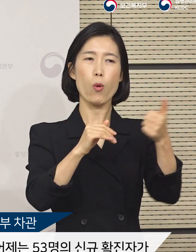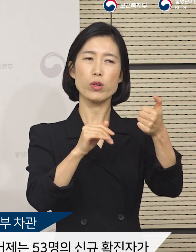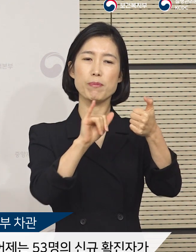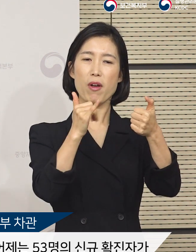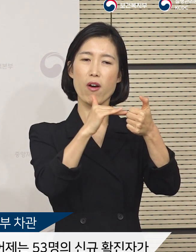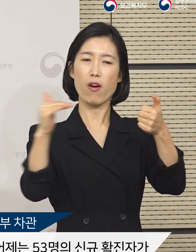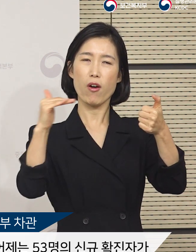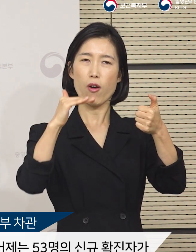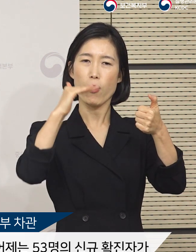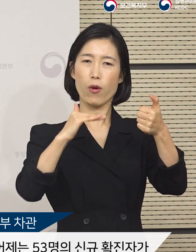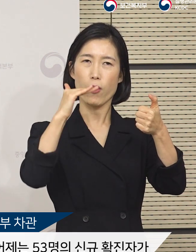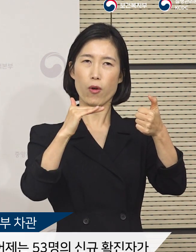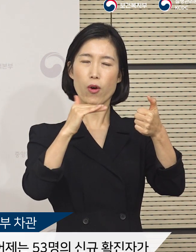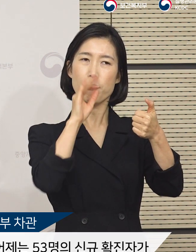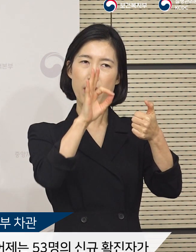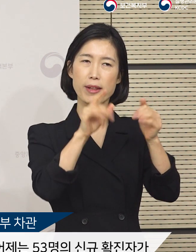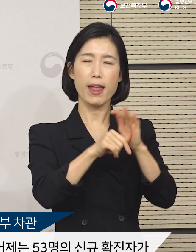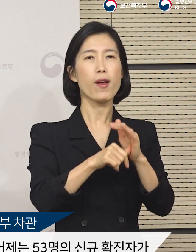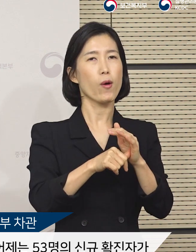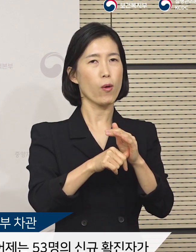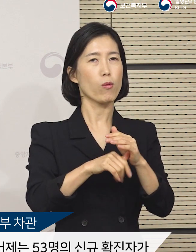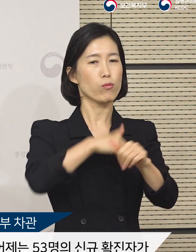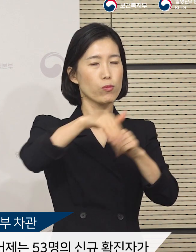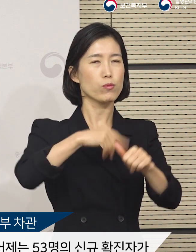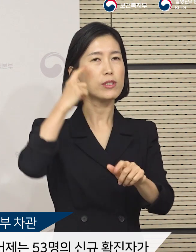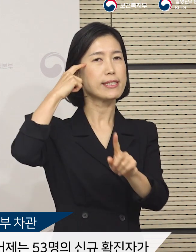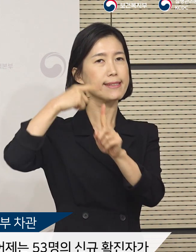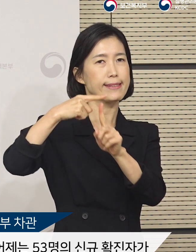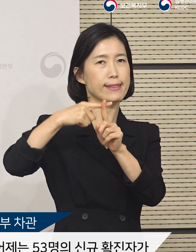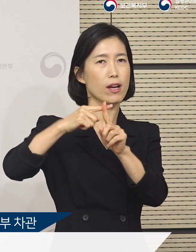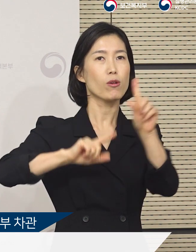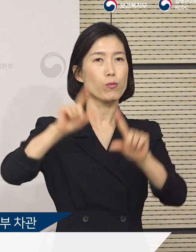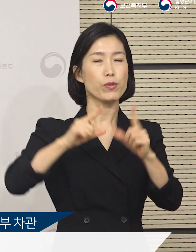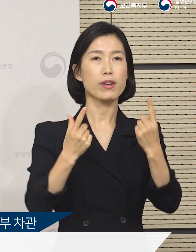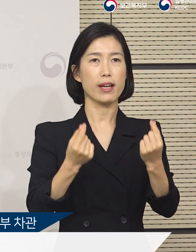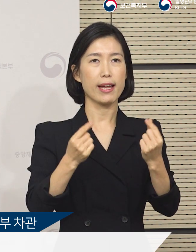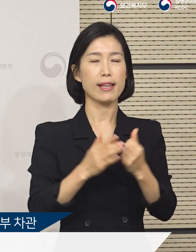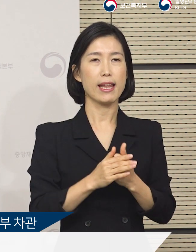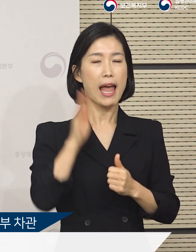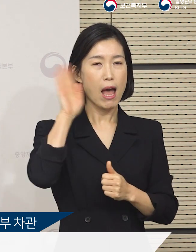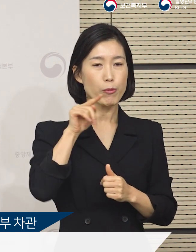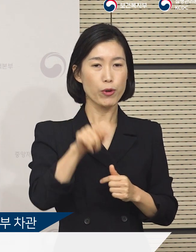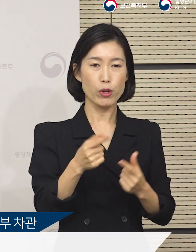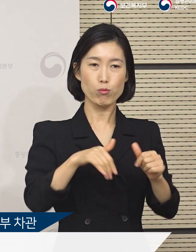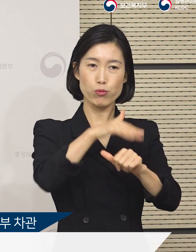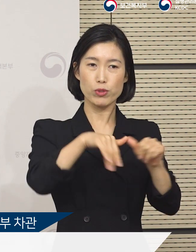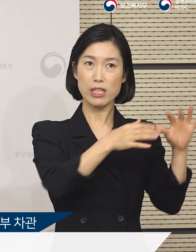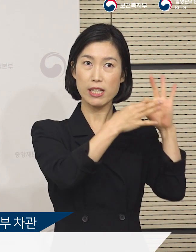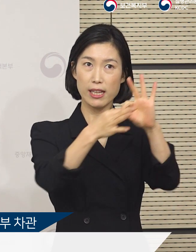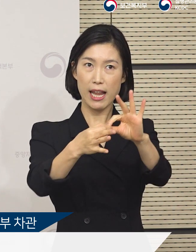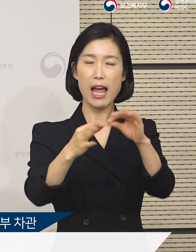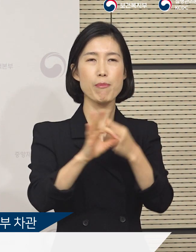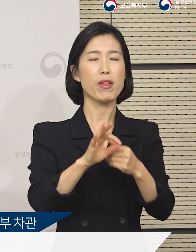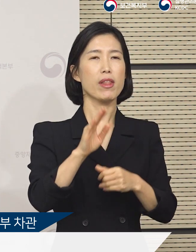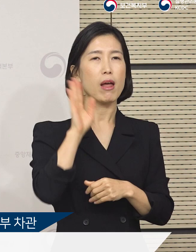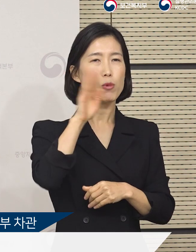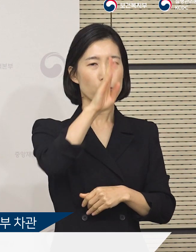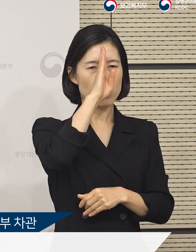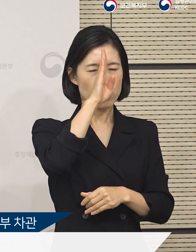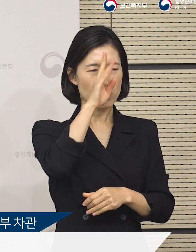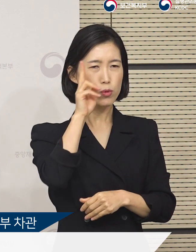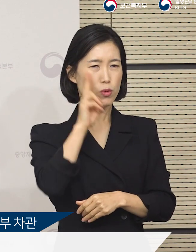있는 점은 긍정적인 신호로 생각합니다. 이러한 추세가 지속된다면 중증 환자에